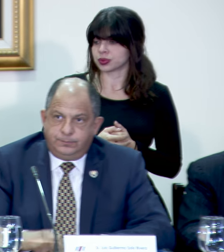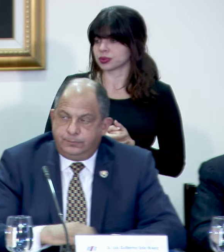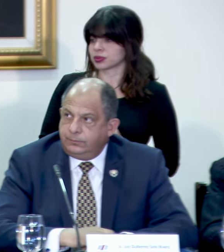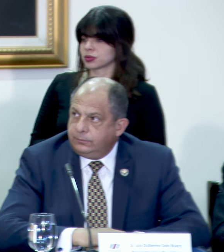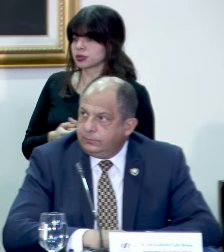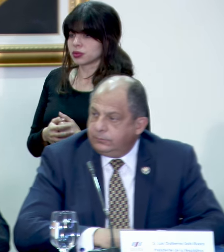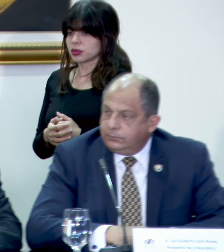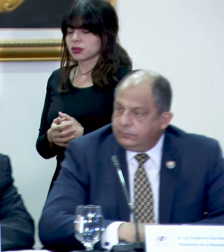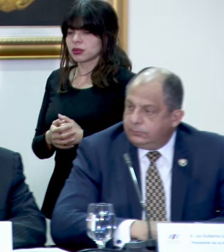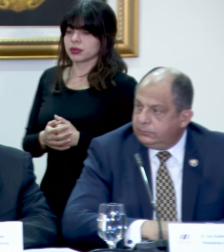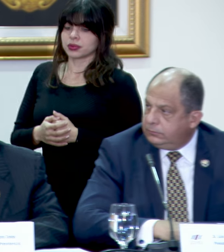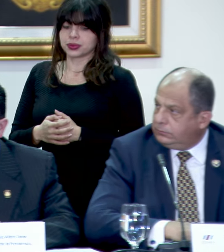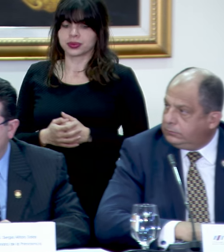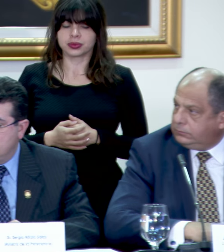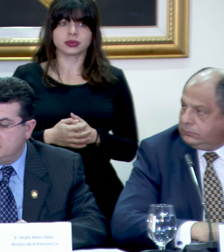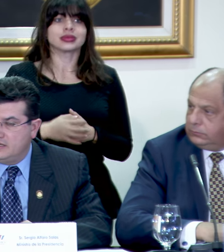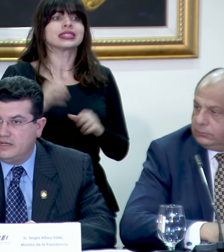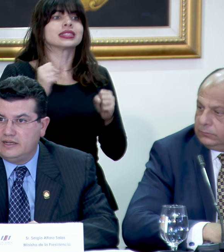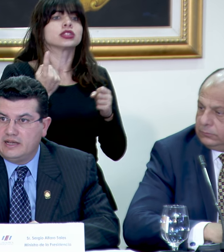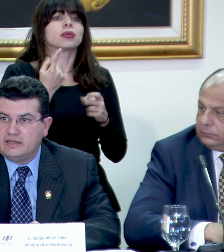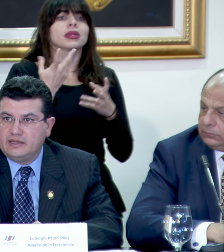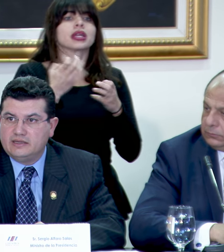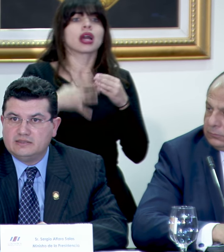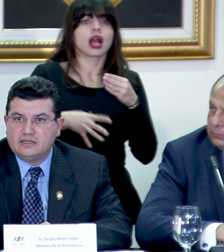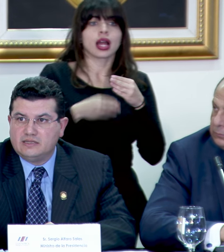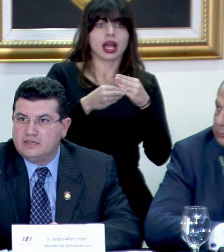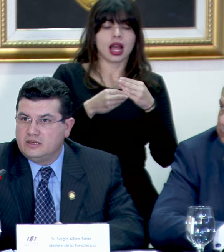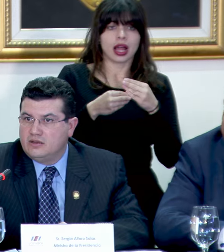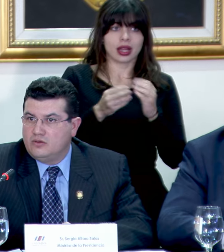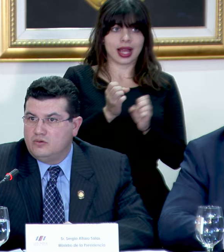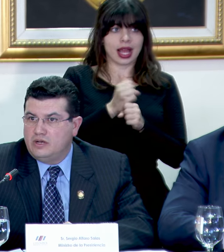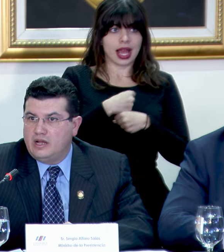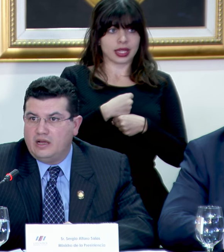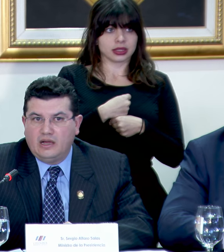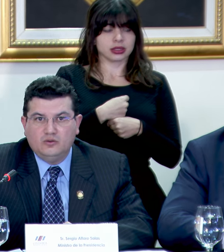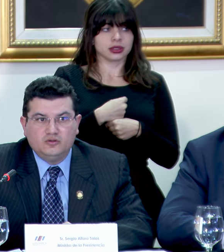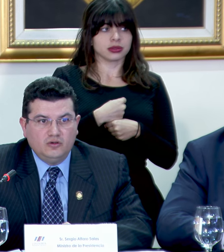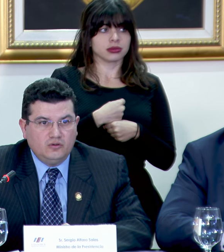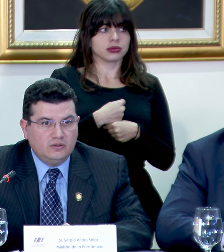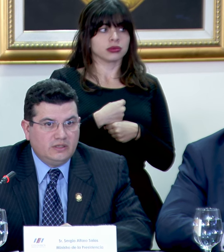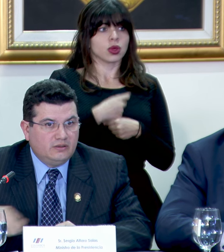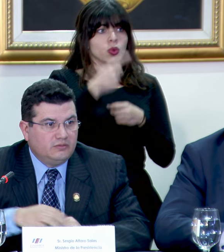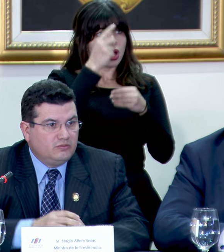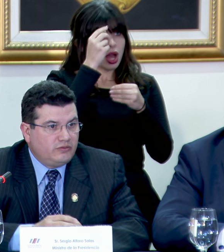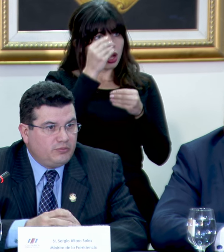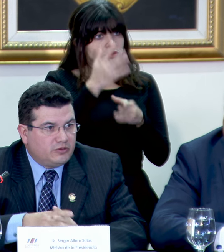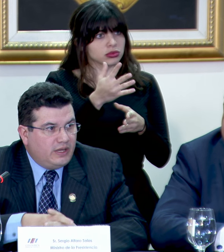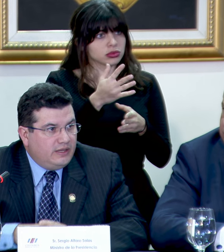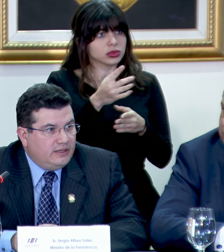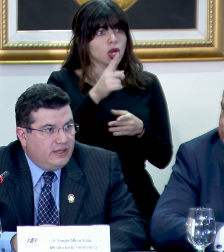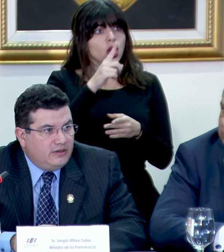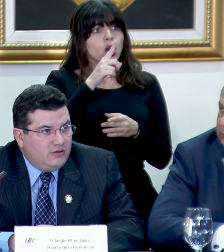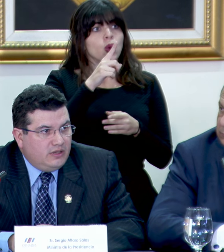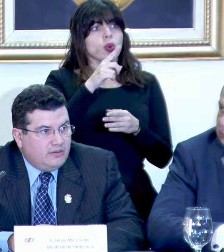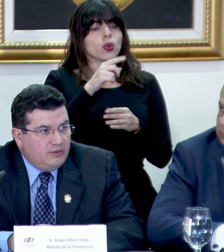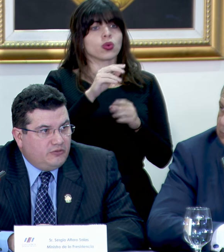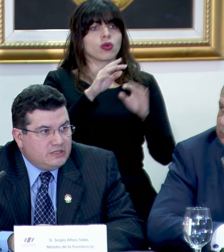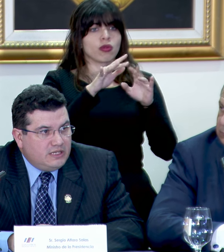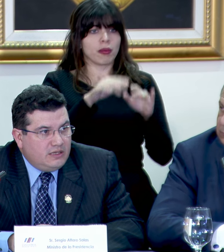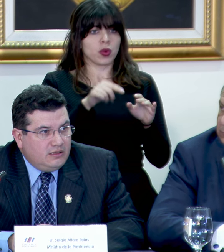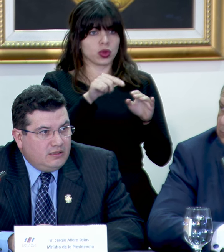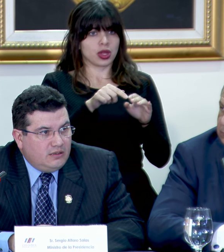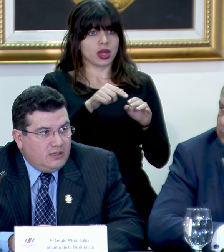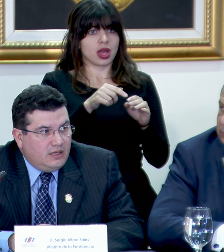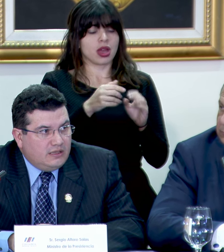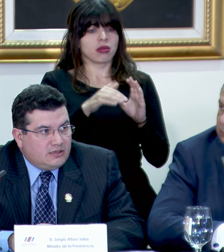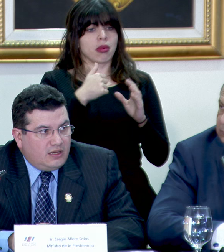Señor ministro de la Presidencia. Sí, nada más quisiera agregar que se hace una alusión en un reportaje el día de hoy a mi